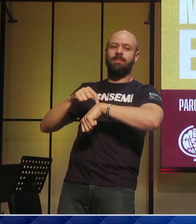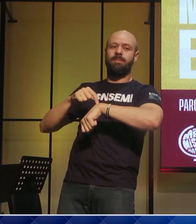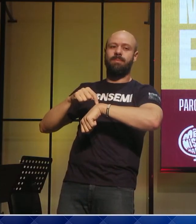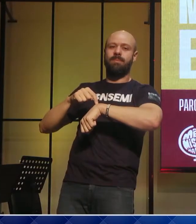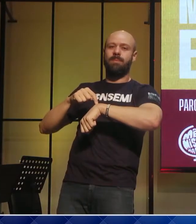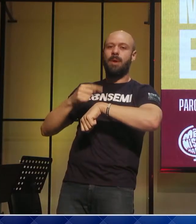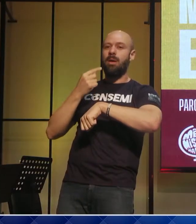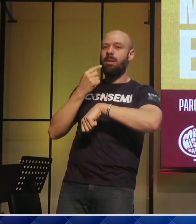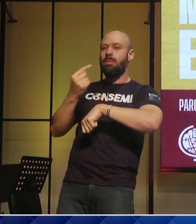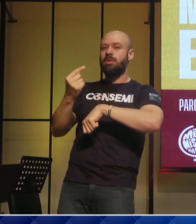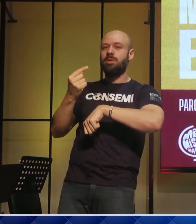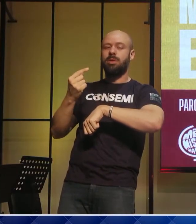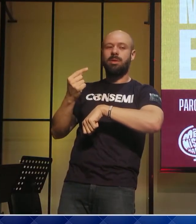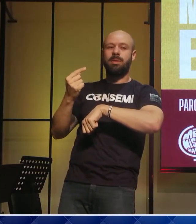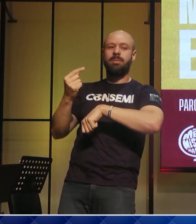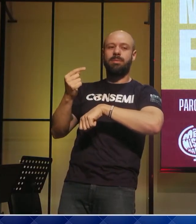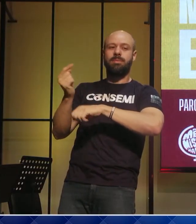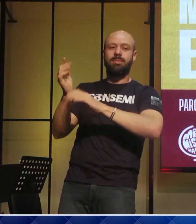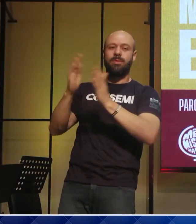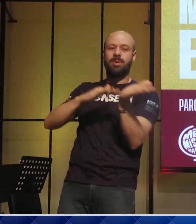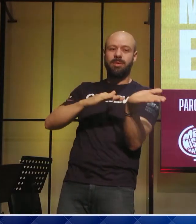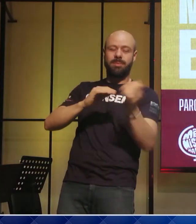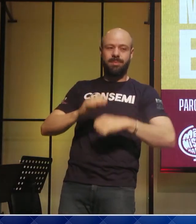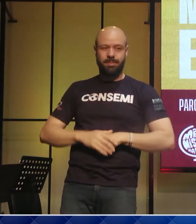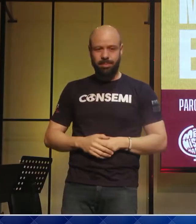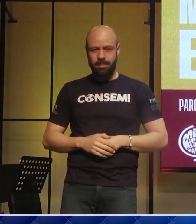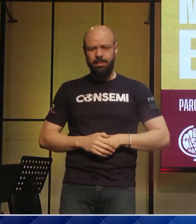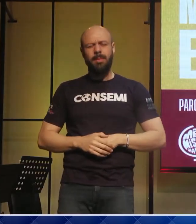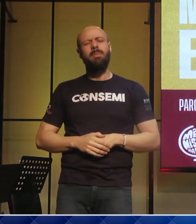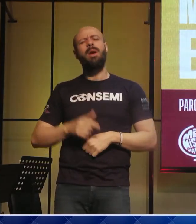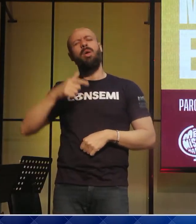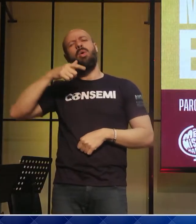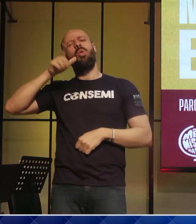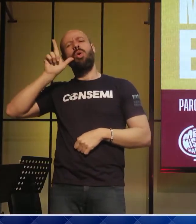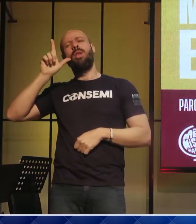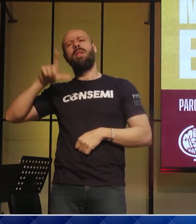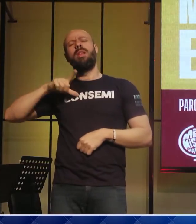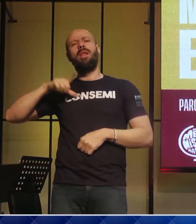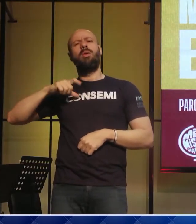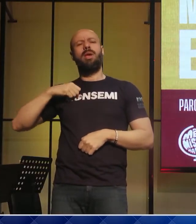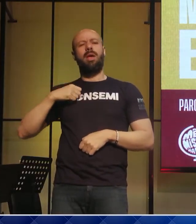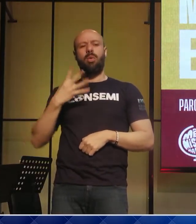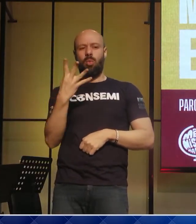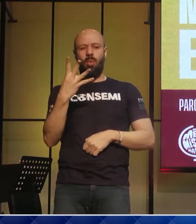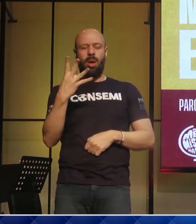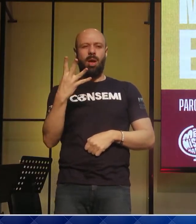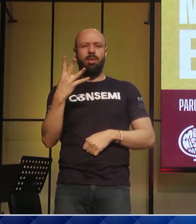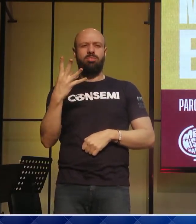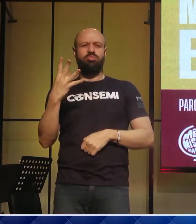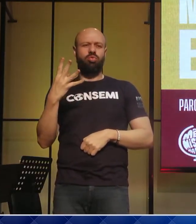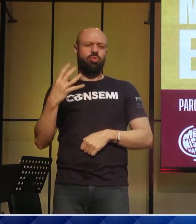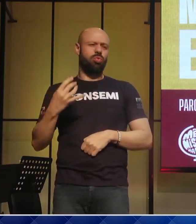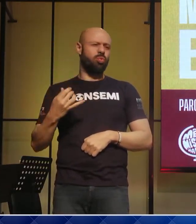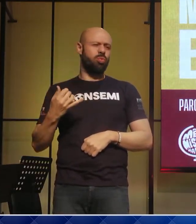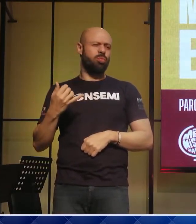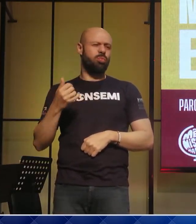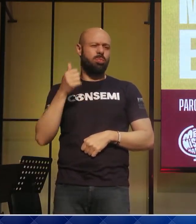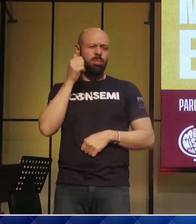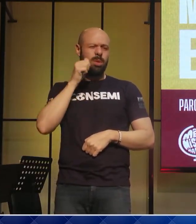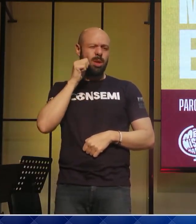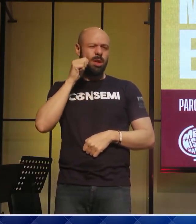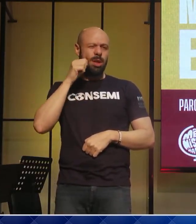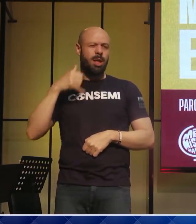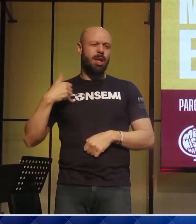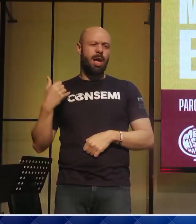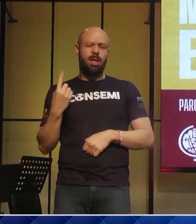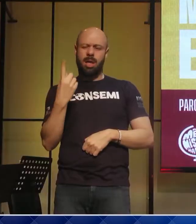Ontem nós tivemos aqui uma festa de debutantes e chegou a hora para 4 meninas de 15 anos. Tem muitos momentos na